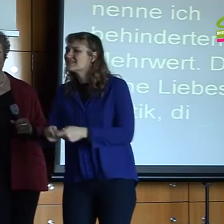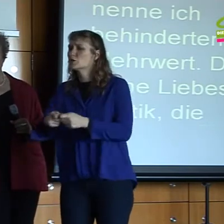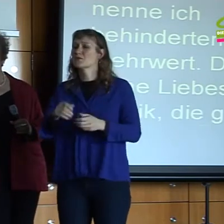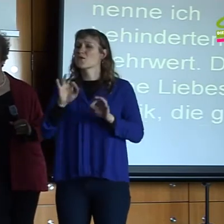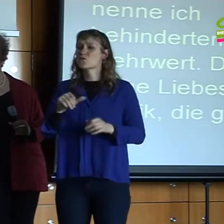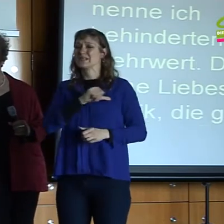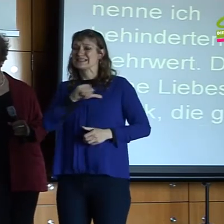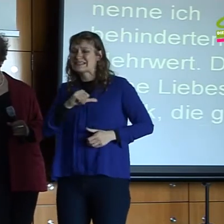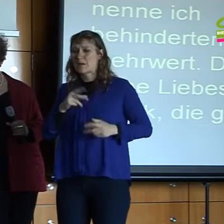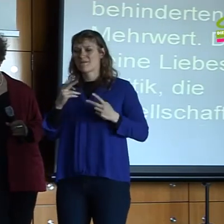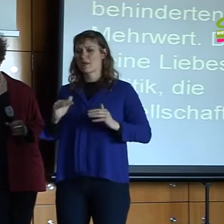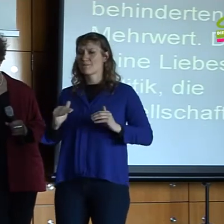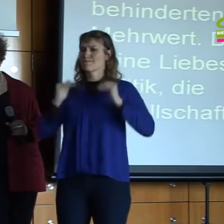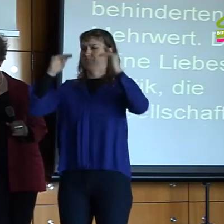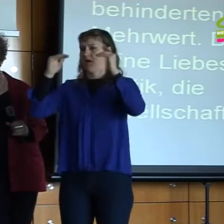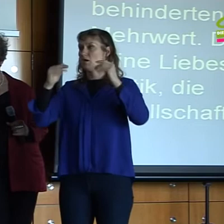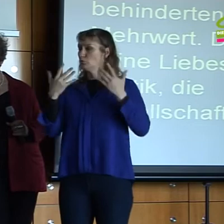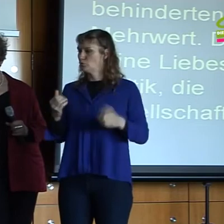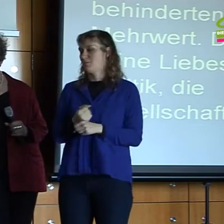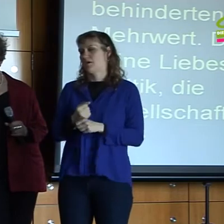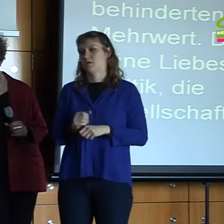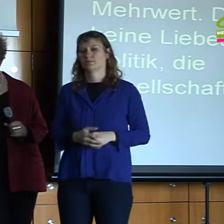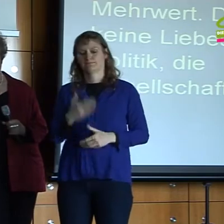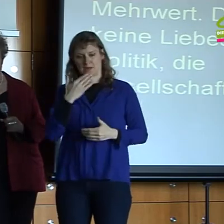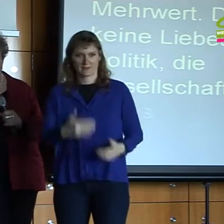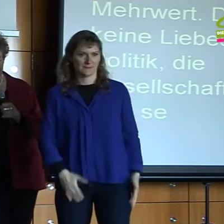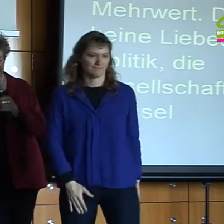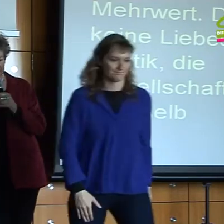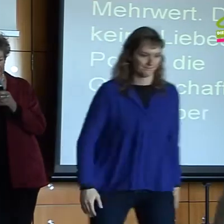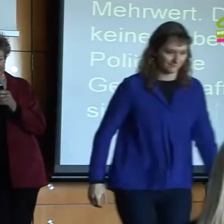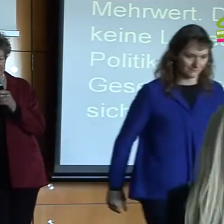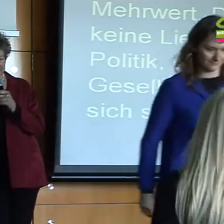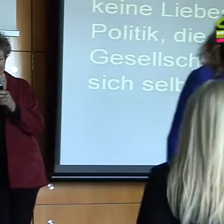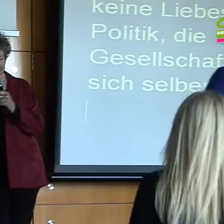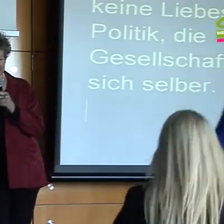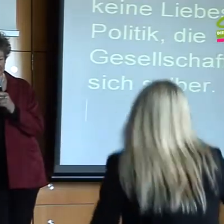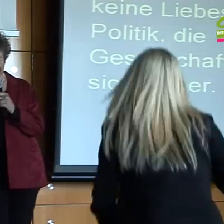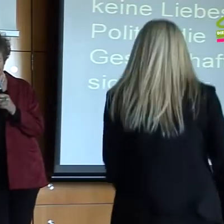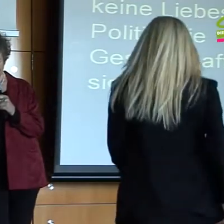sich selber, sie erhöht sich selber, wenn sie das tut. Danke.